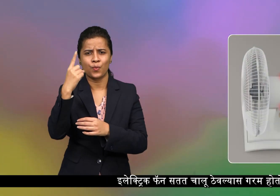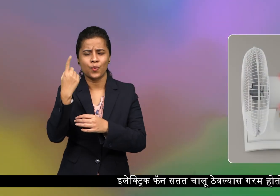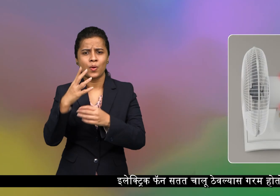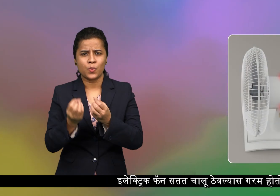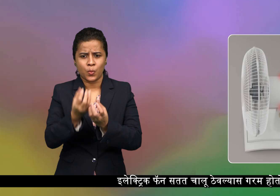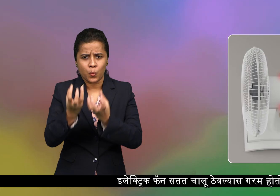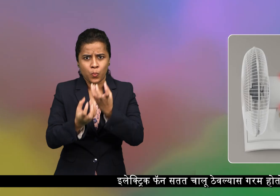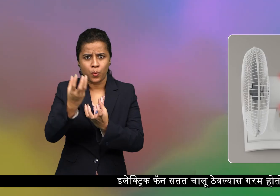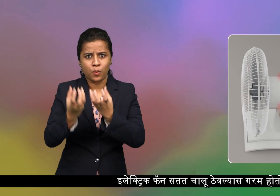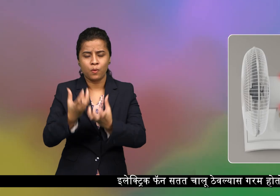सतत चालू ठेवल्यास गरम होतो.